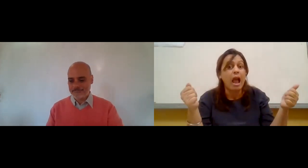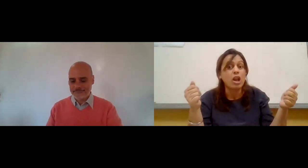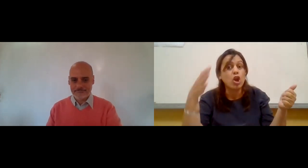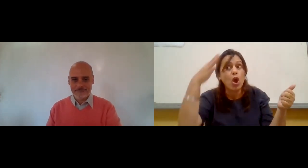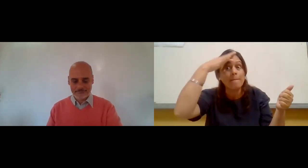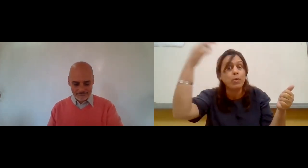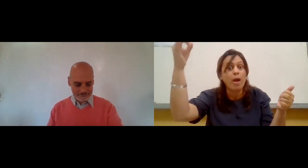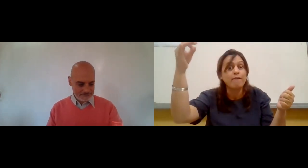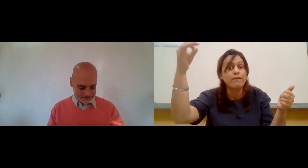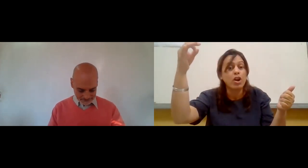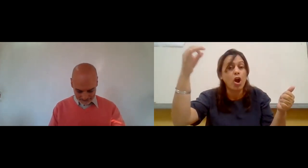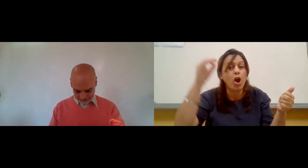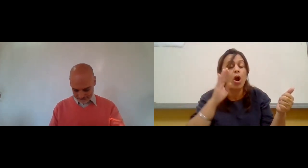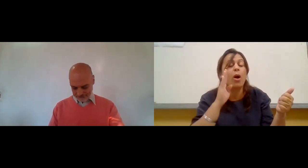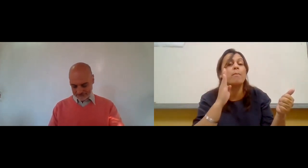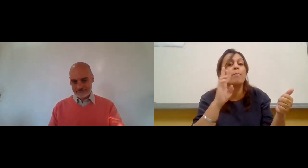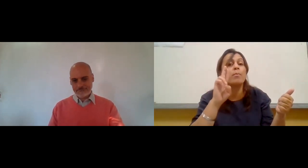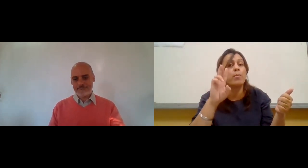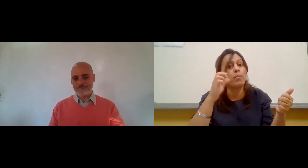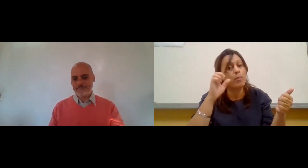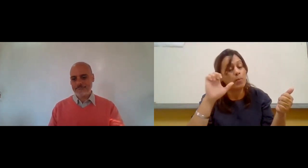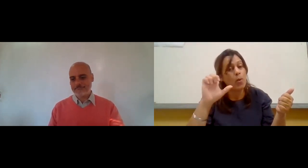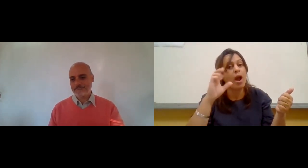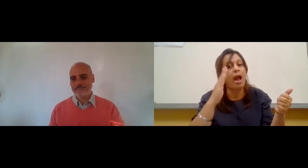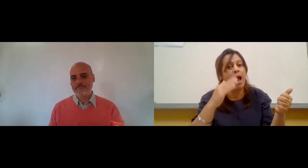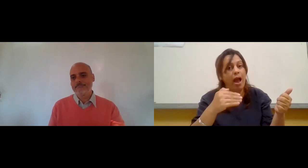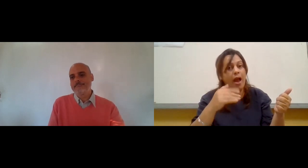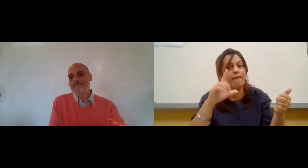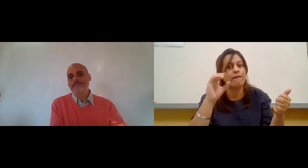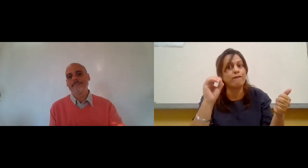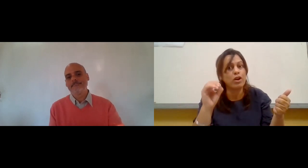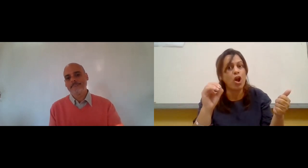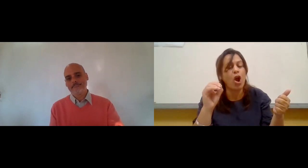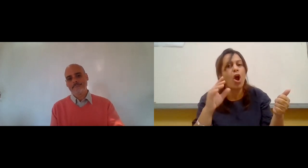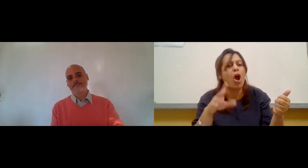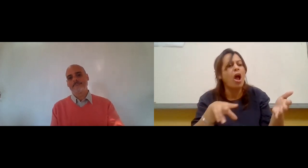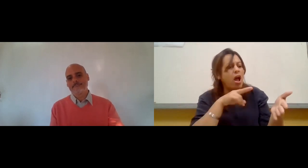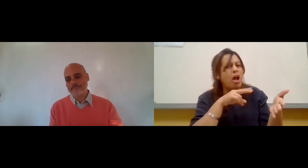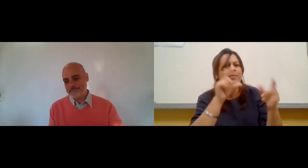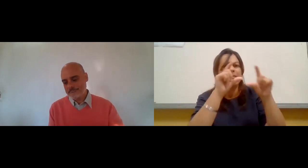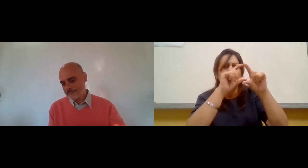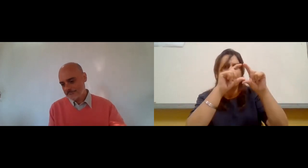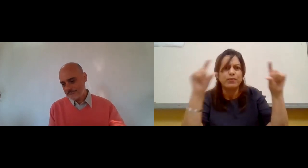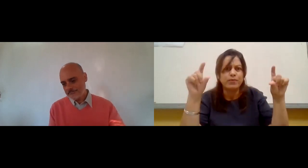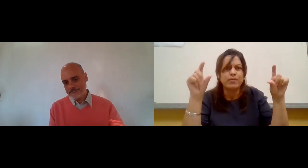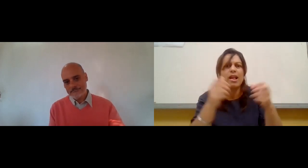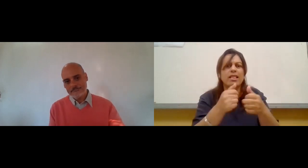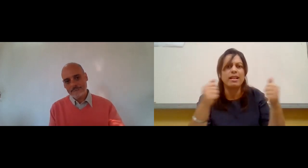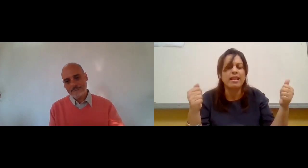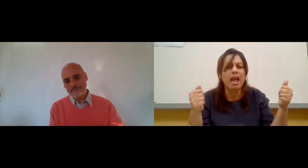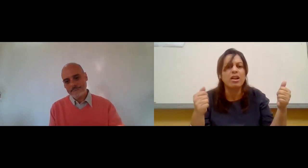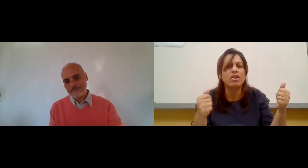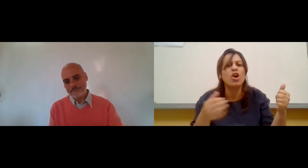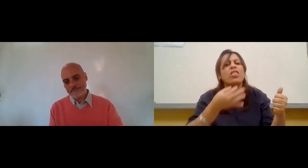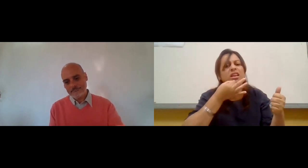que tengo otras conocidas, otras chiquilinas que querían estudiar lenguas de señas, y había salido que era el acceso